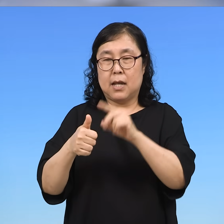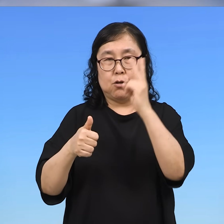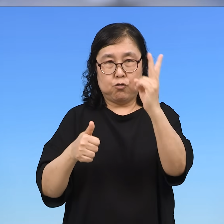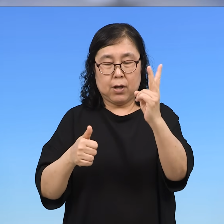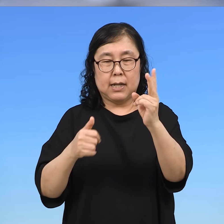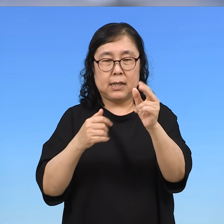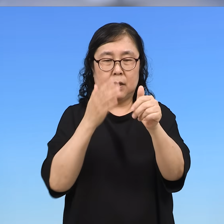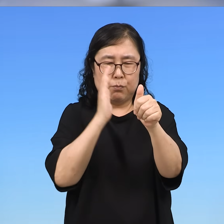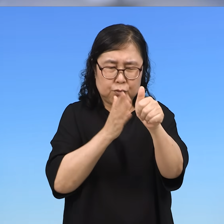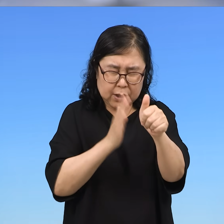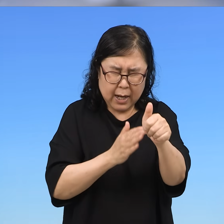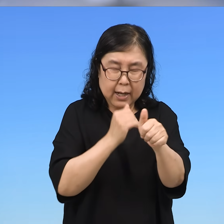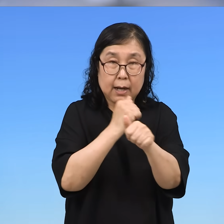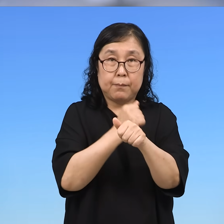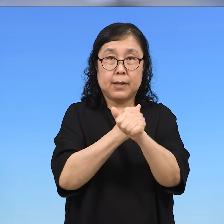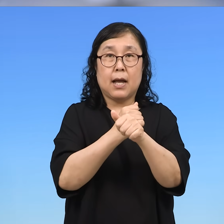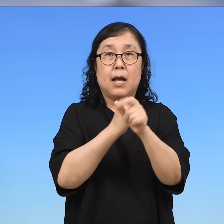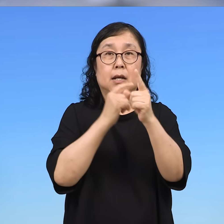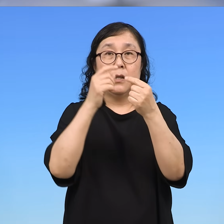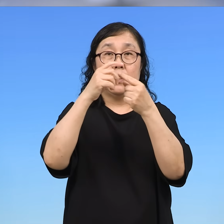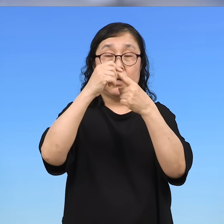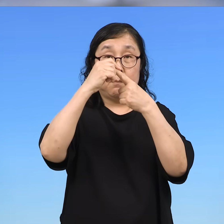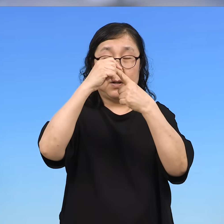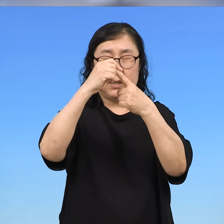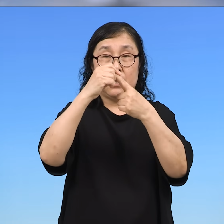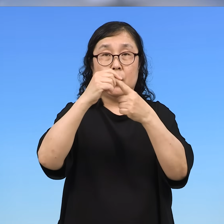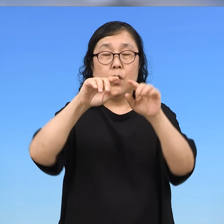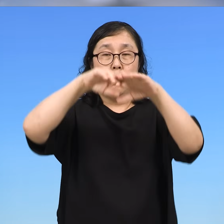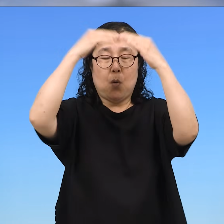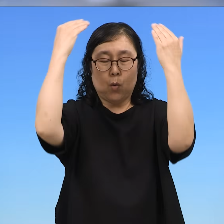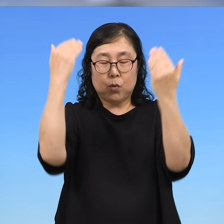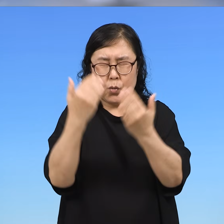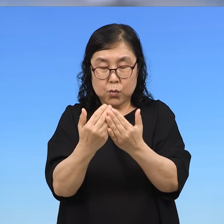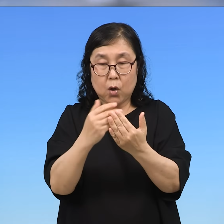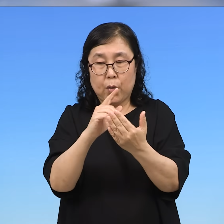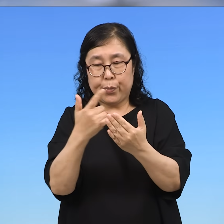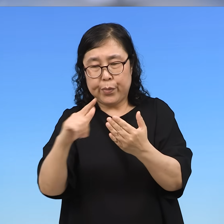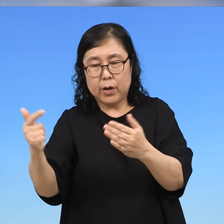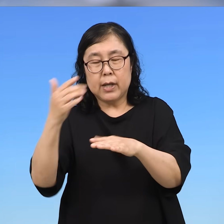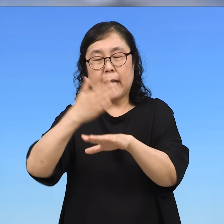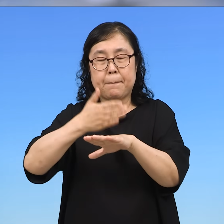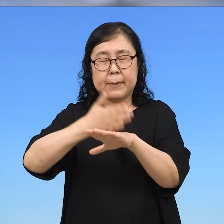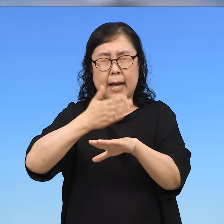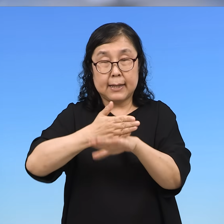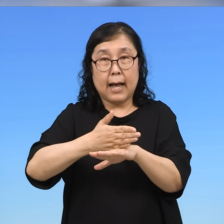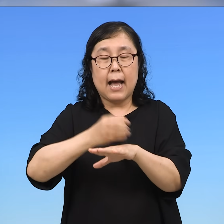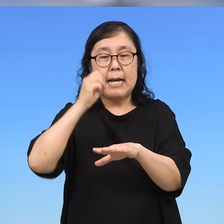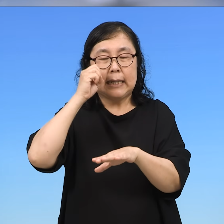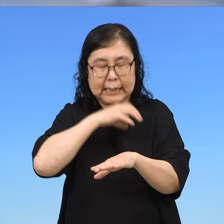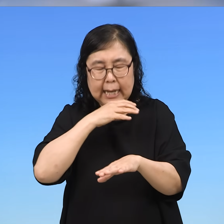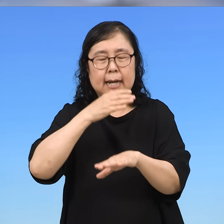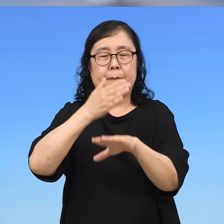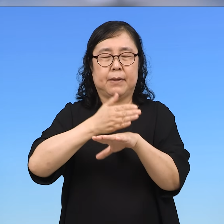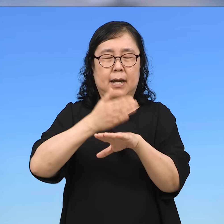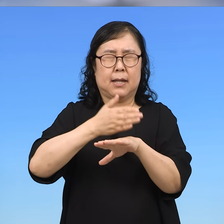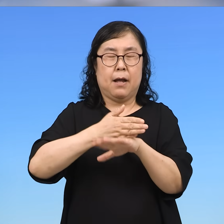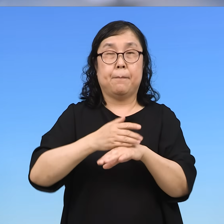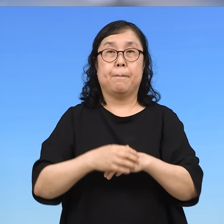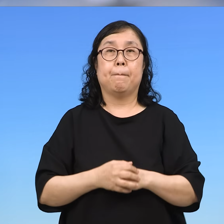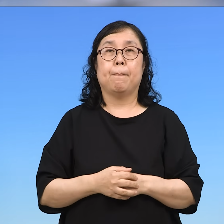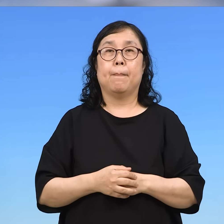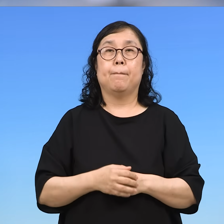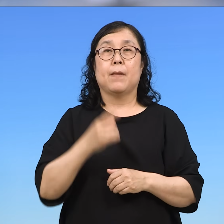가지 당부를 하신대요. 첫 번째 당부가 모든 것이 감사하다, 모든 것이 감사하고 그저